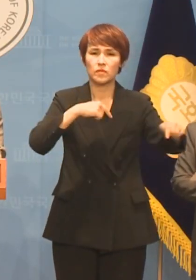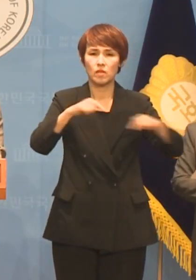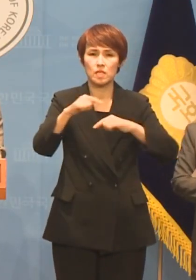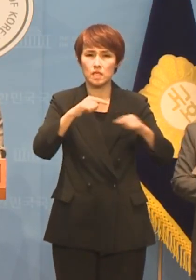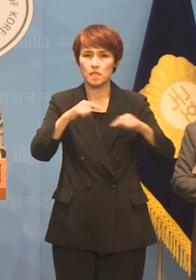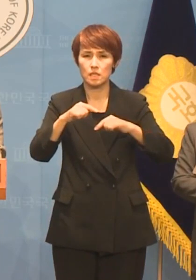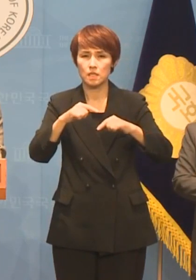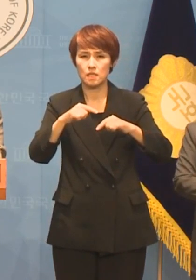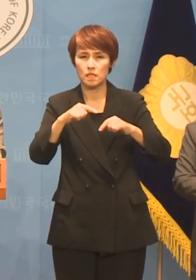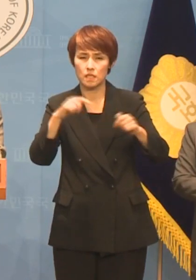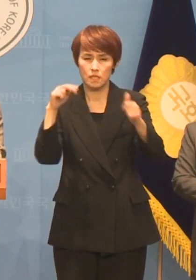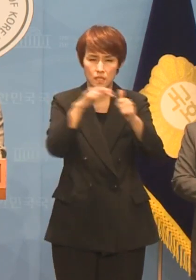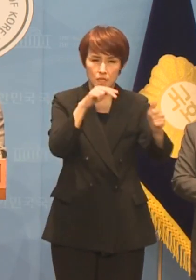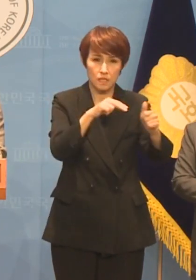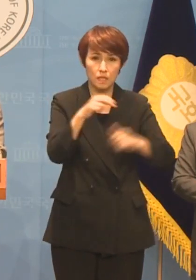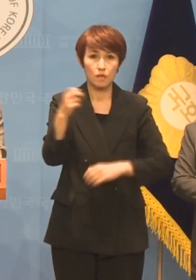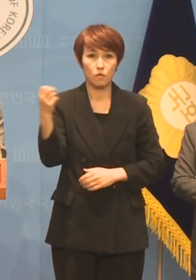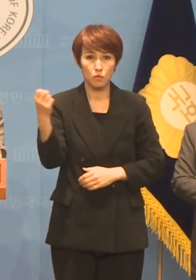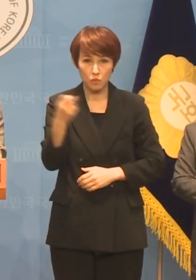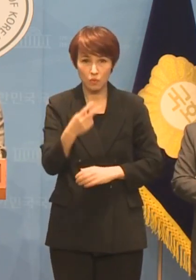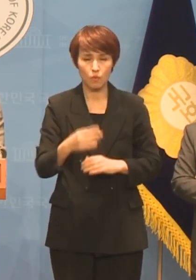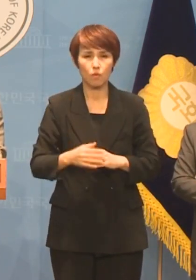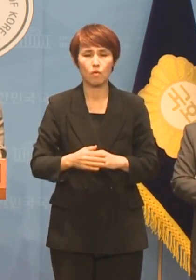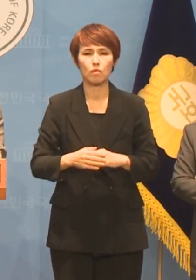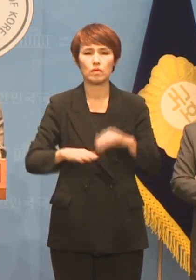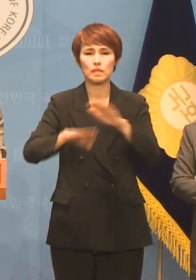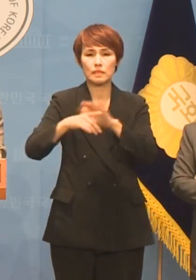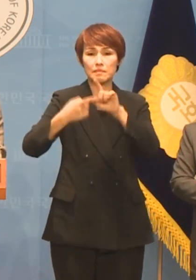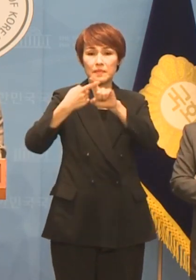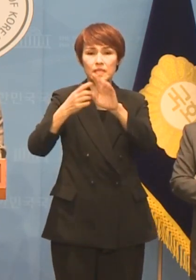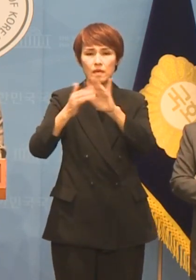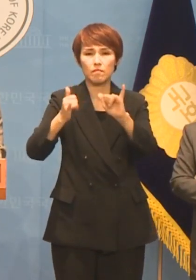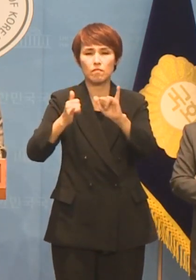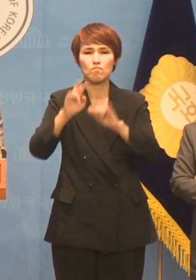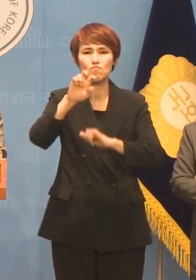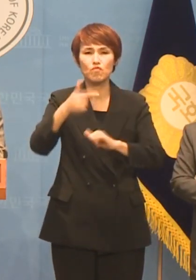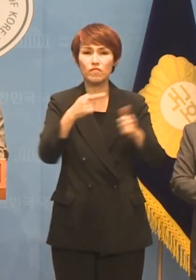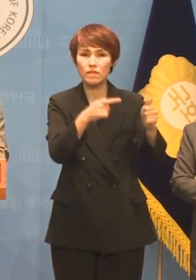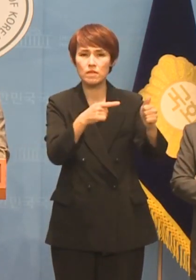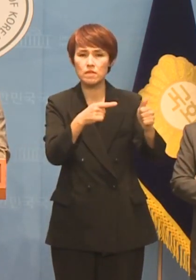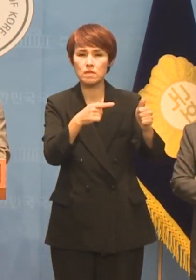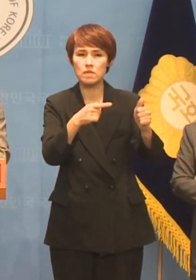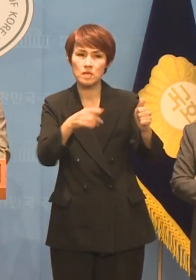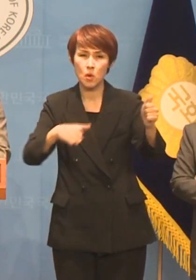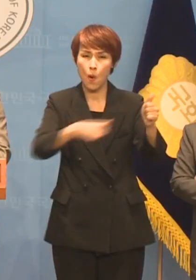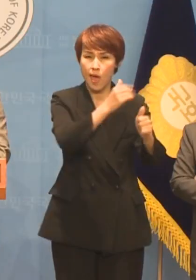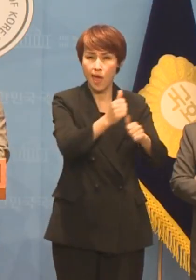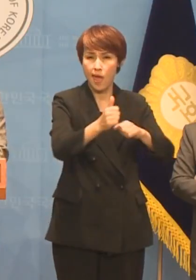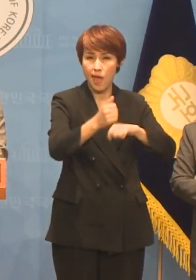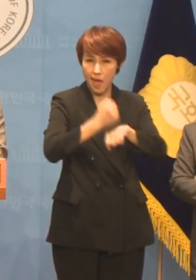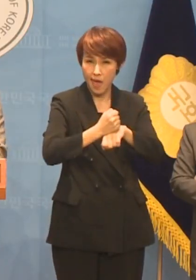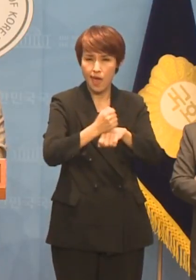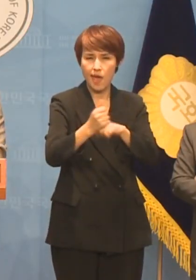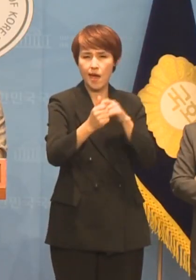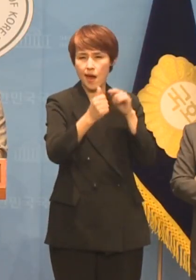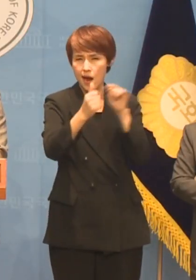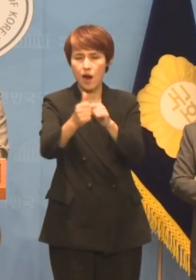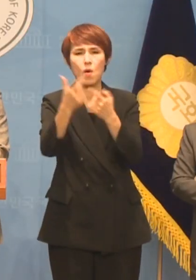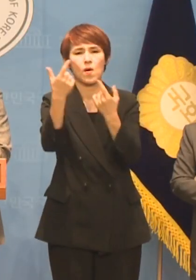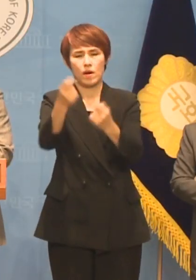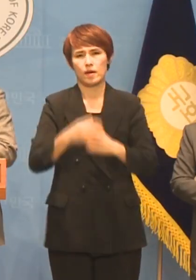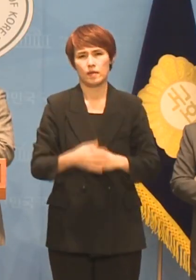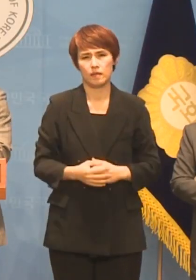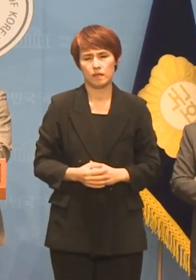공세를 넘어서 극우 세력들에게 문영배 재판관을 공격하라는 신호를 준